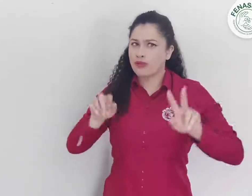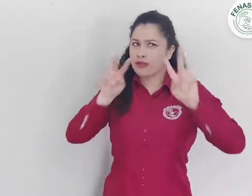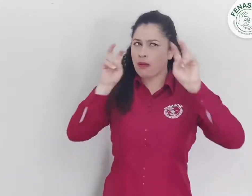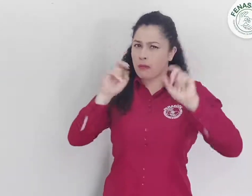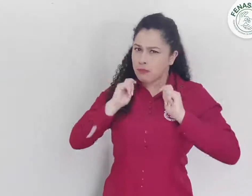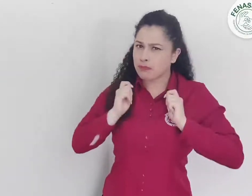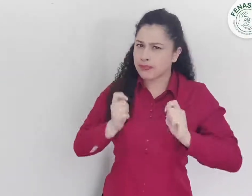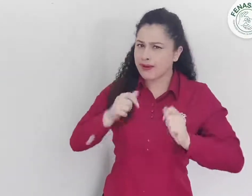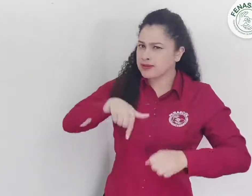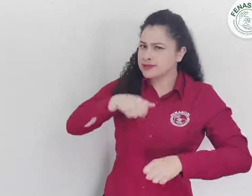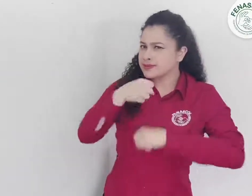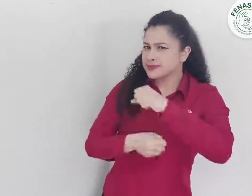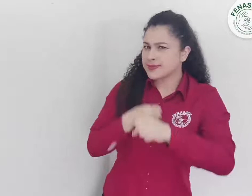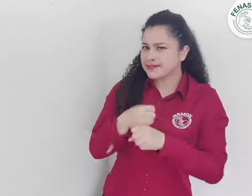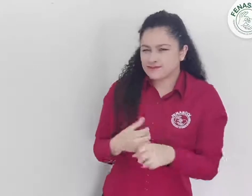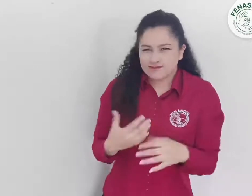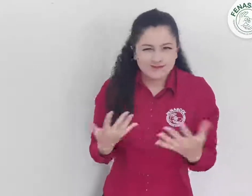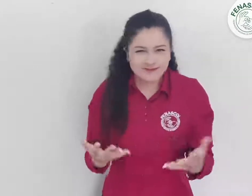llamado